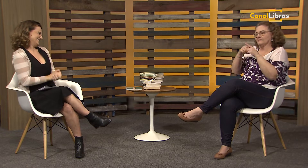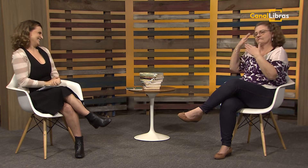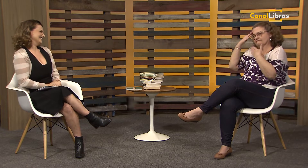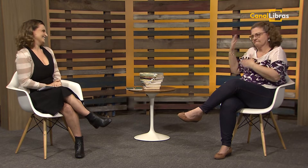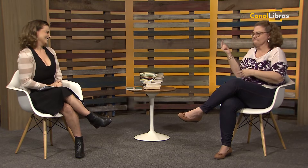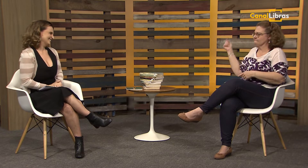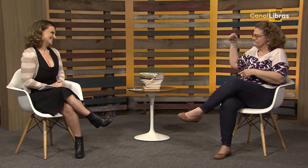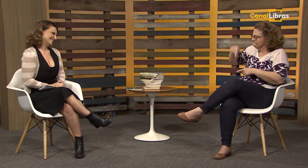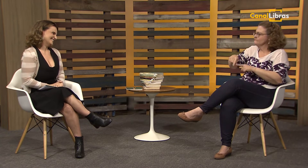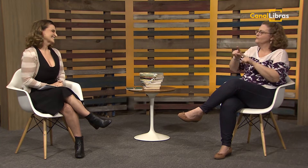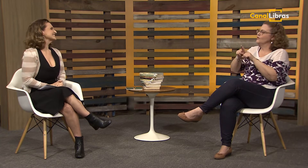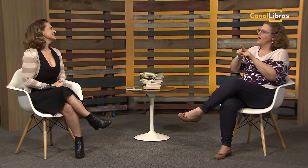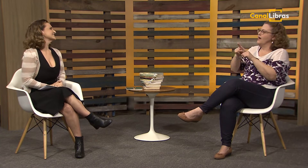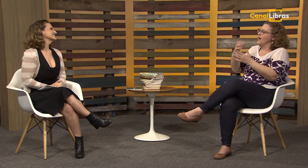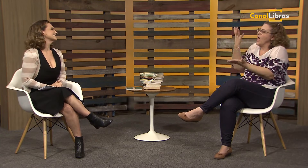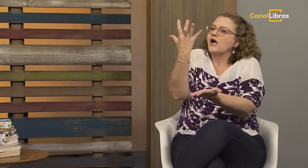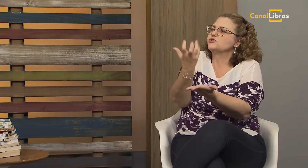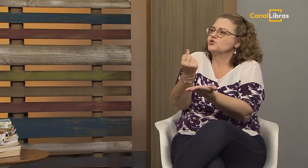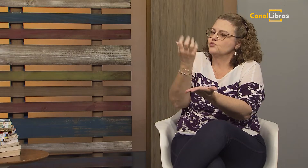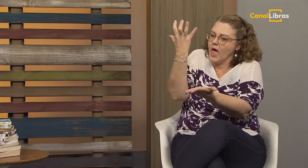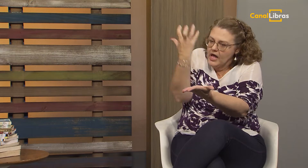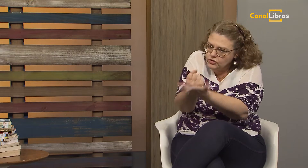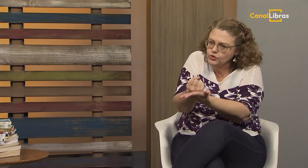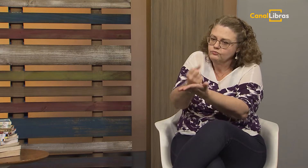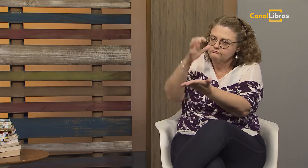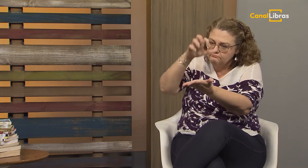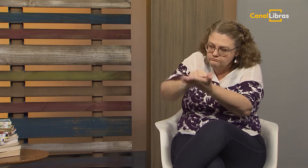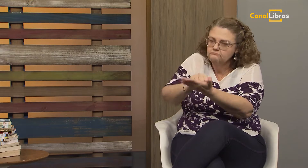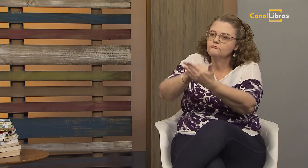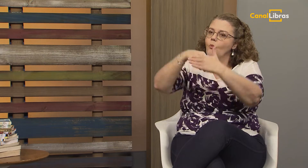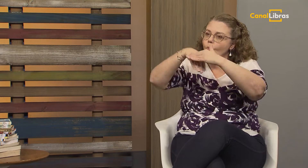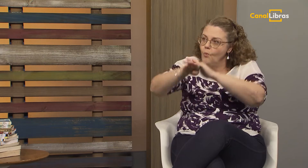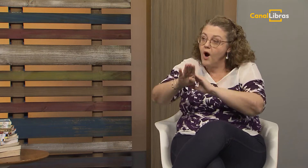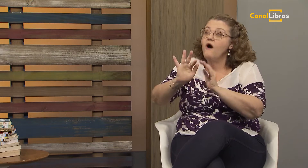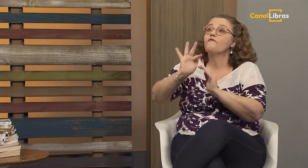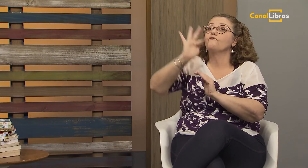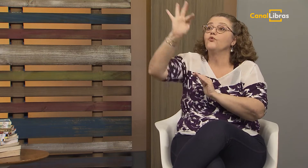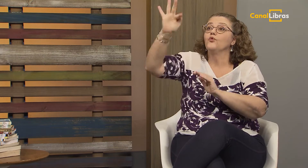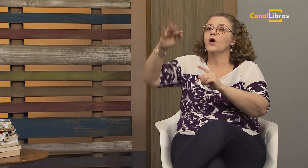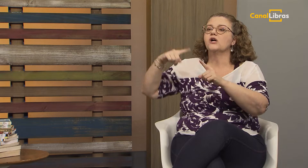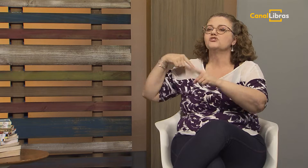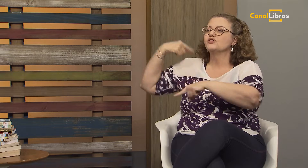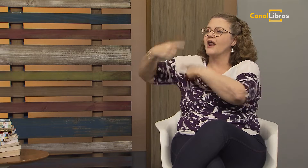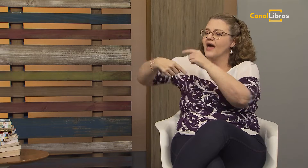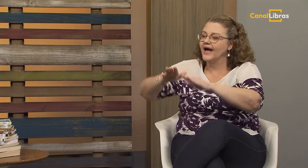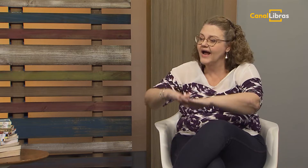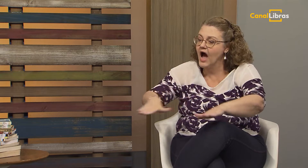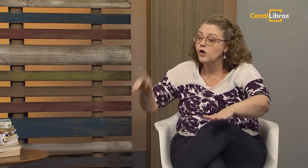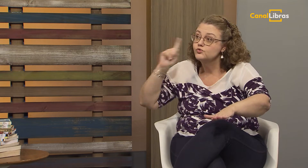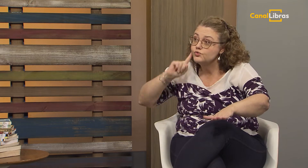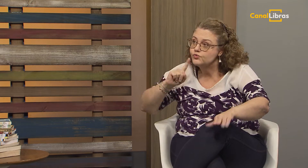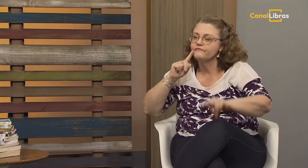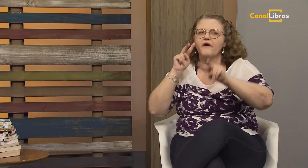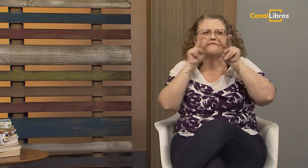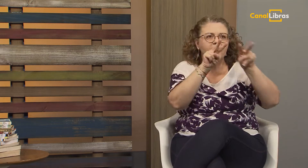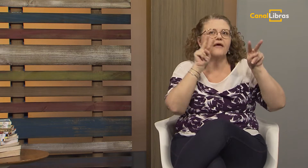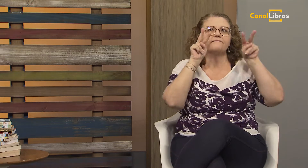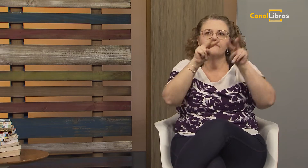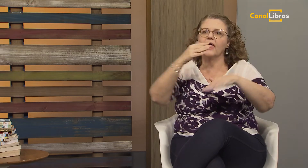de agradecer e ressaltar a importância do registro para as futuras gerações de surdos e mandar a mensagem sobre a importância de